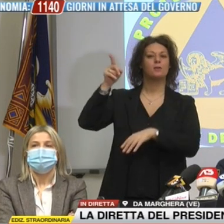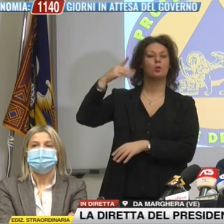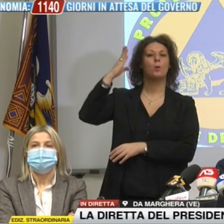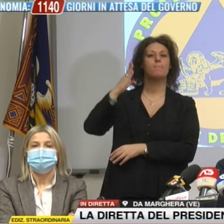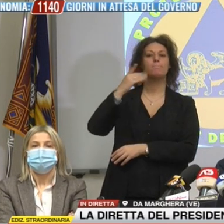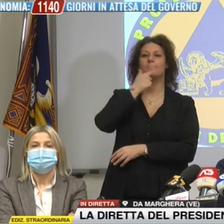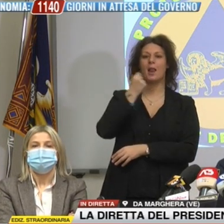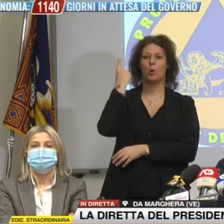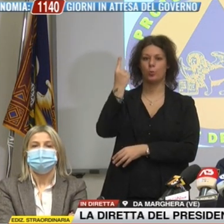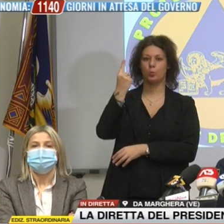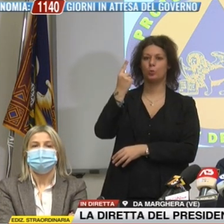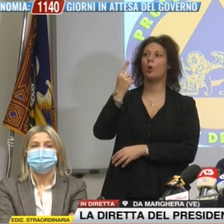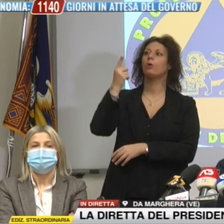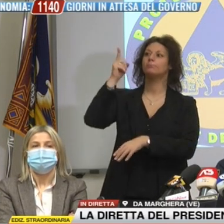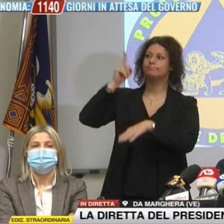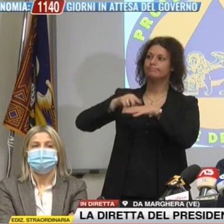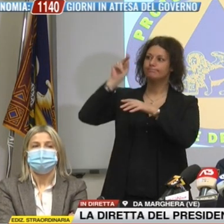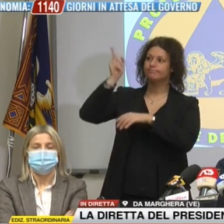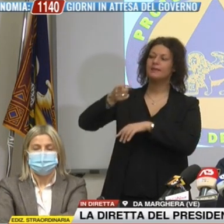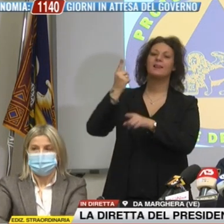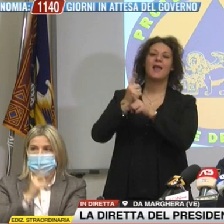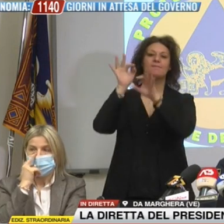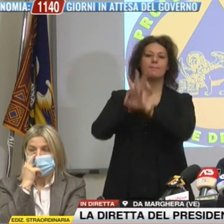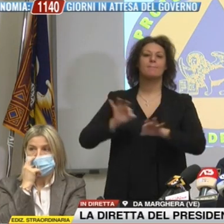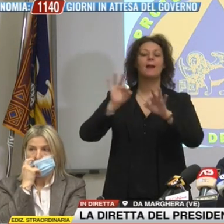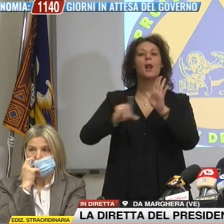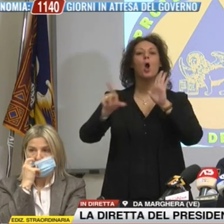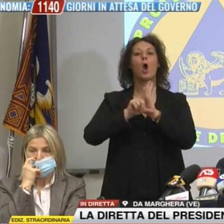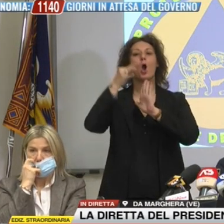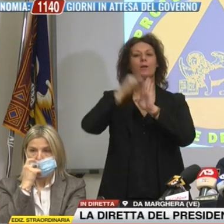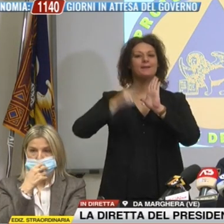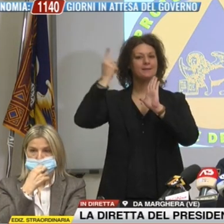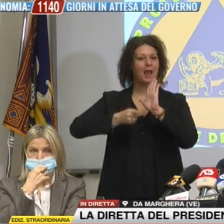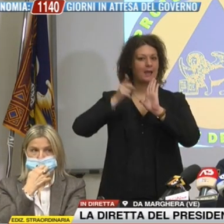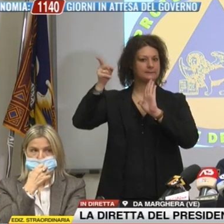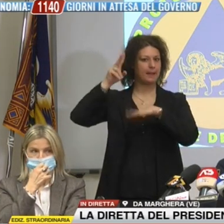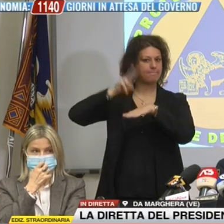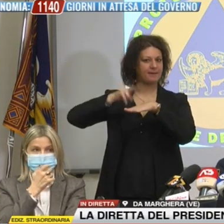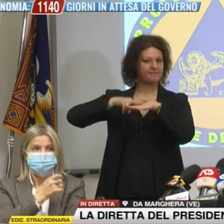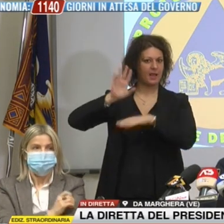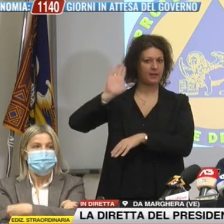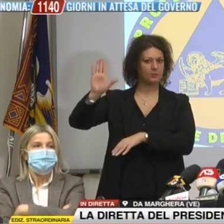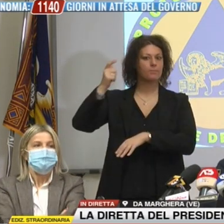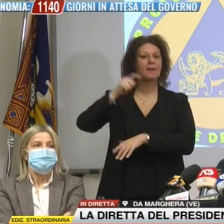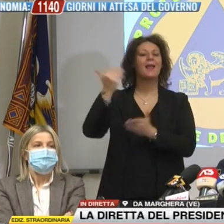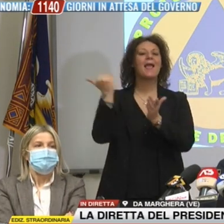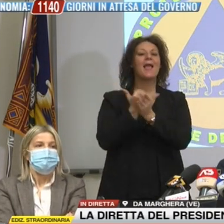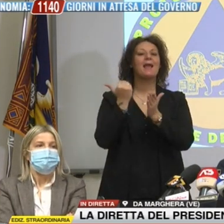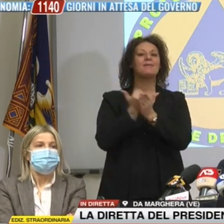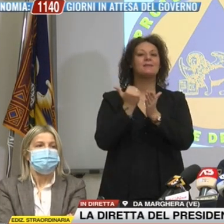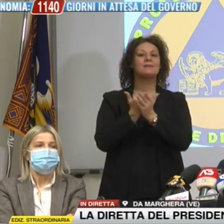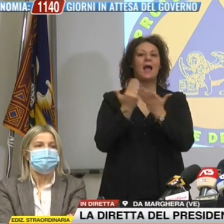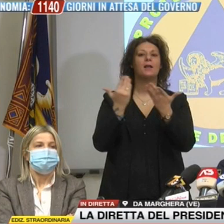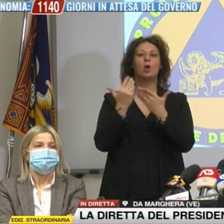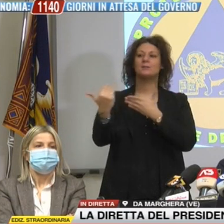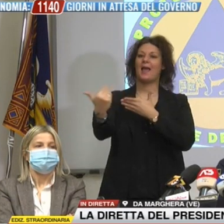un'ordinanza attraverso il comitato operativo di viabilità che viene presieduto dai prefetti, per evitare l'accesso ai